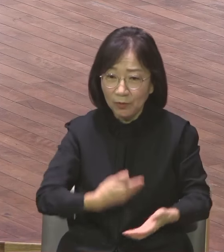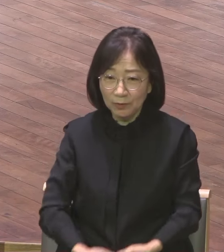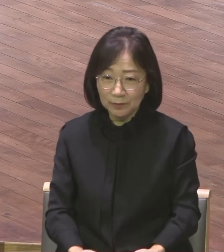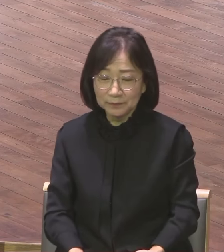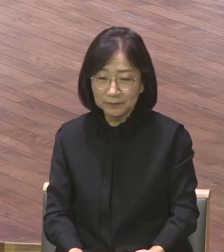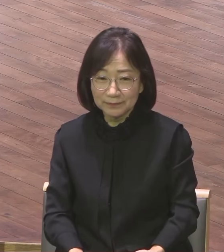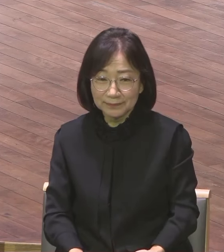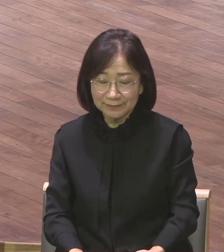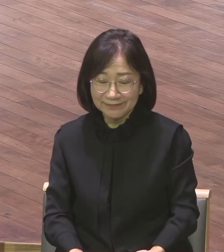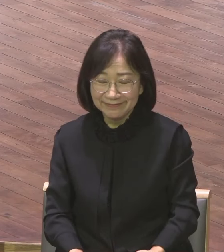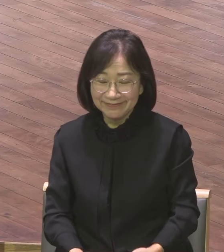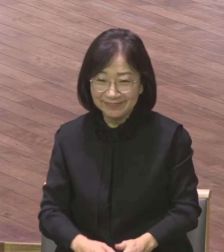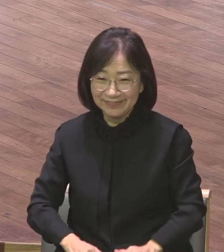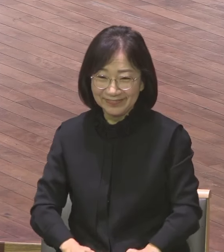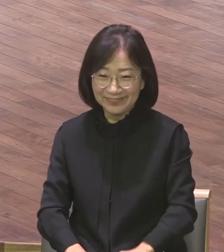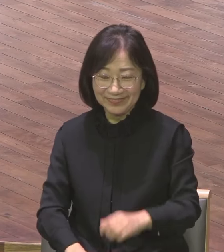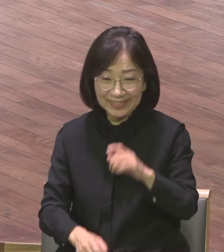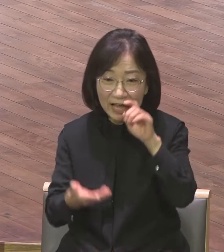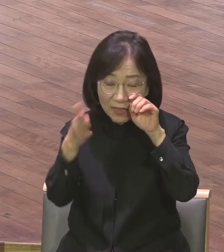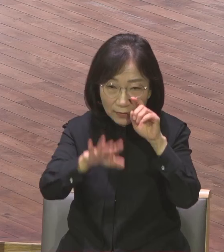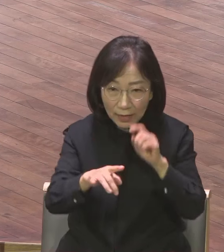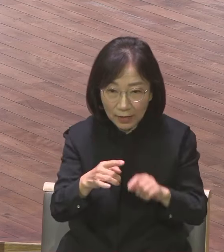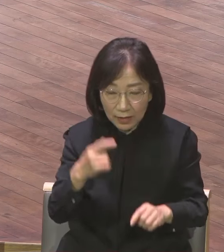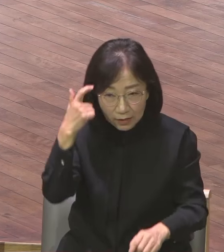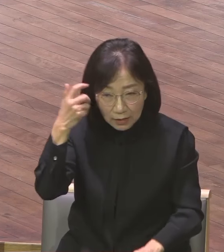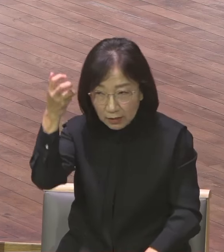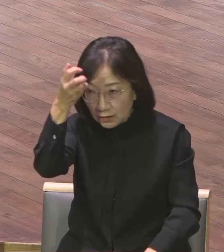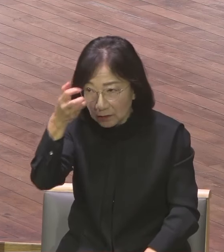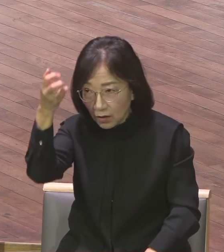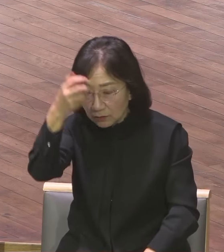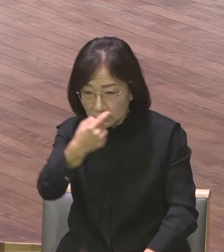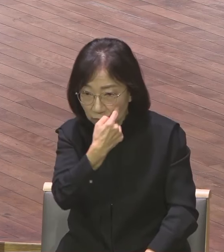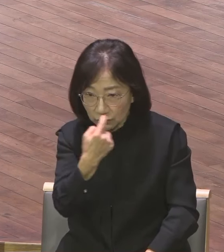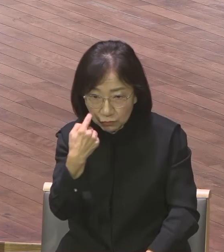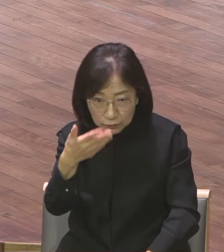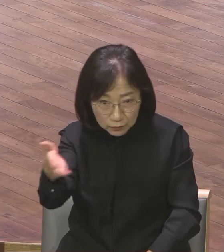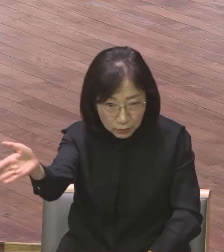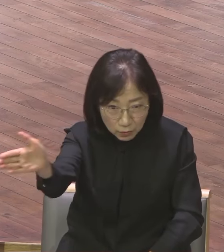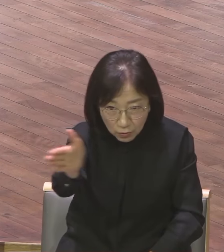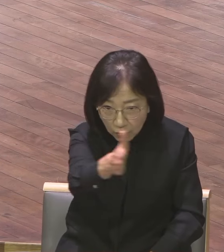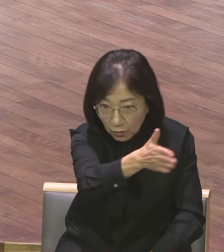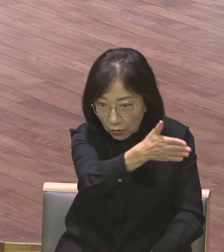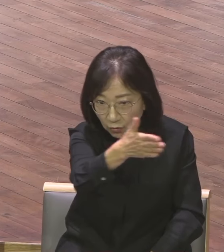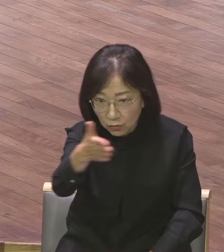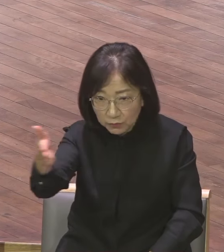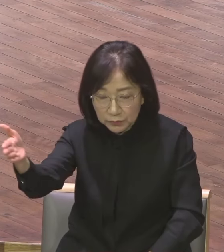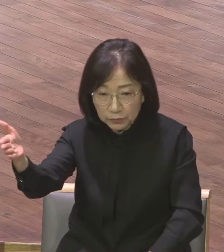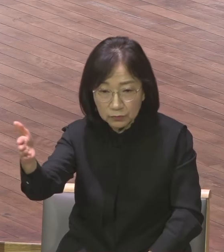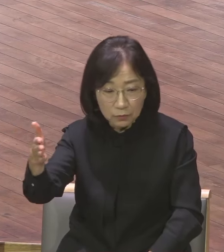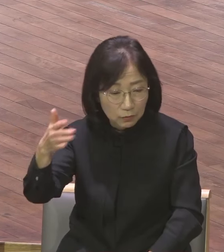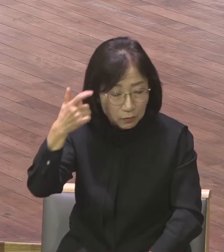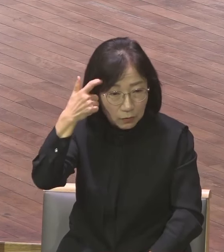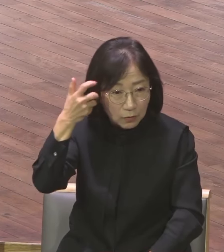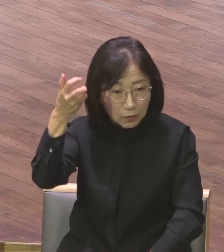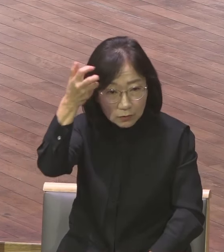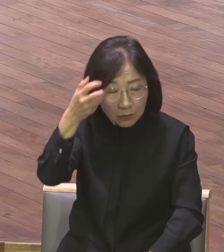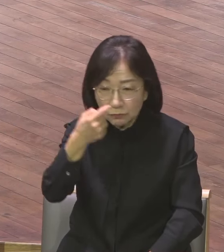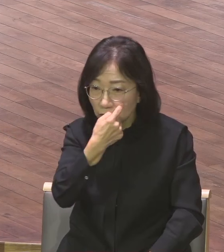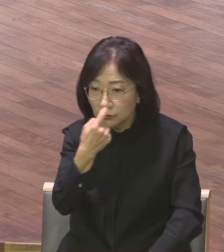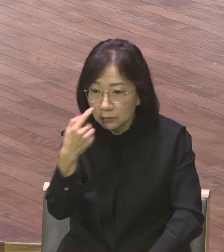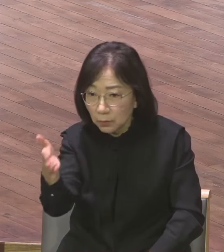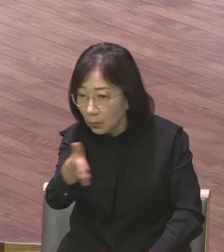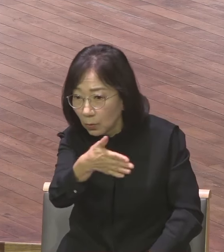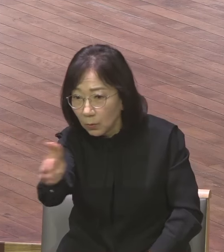그런데 눈에 영이 안 보여요. 영적 존재라 하는데 영이 눈에 안